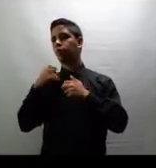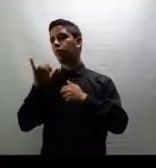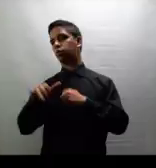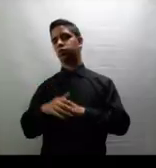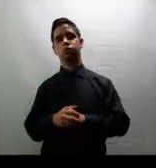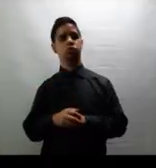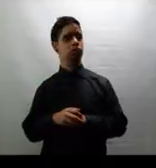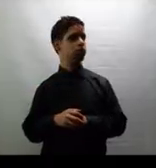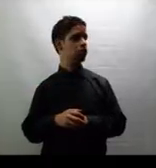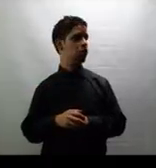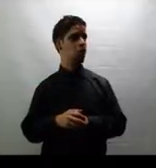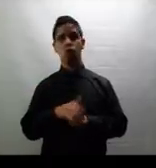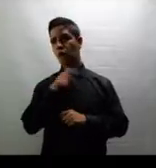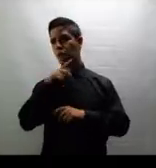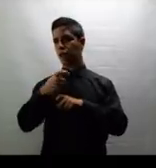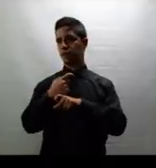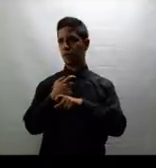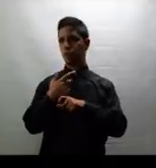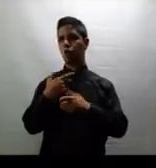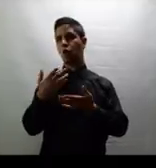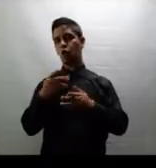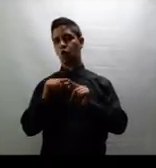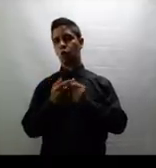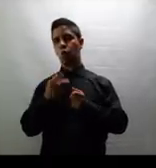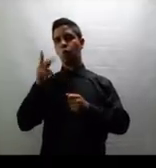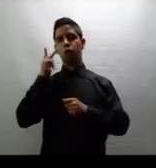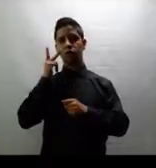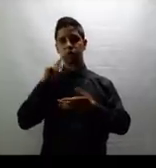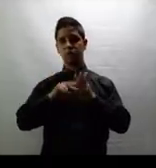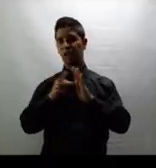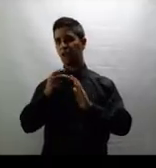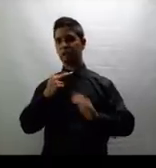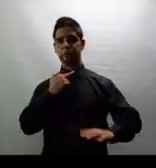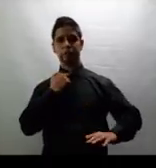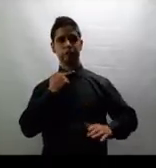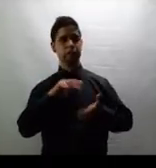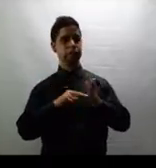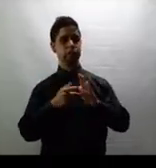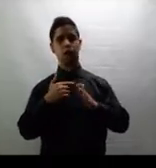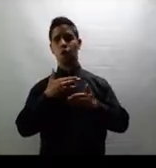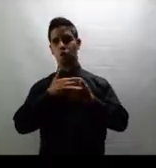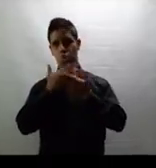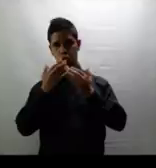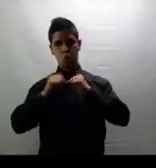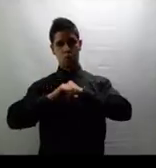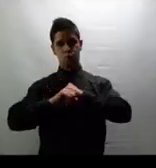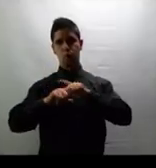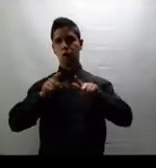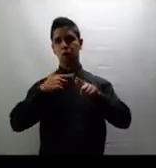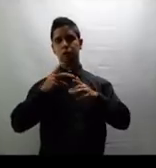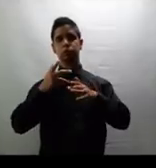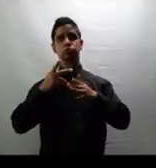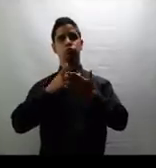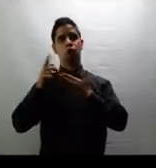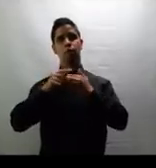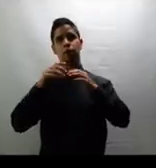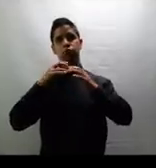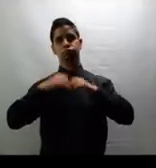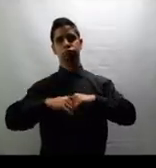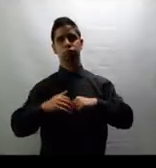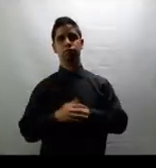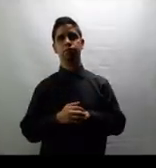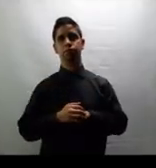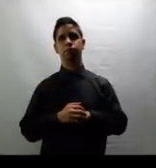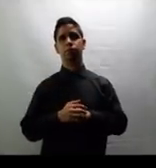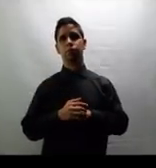o nos está haciendo tal cosa y entonces pues lo ponía en contra la pared y entonces pues así es como él en las democracias